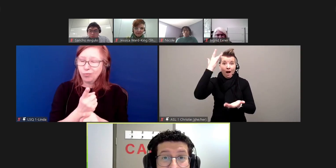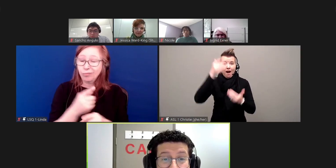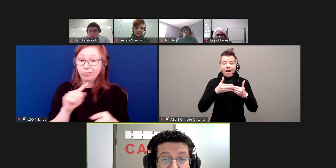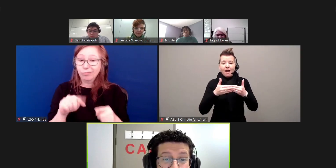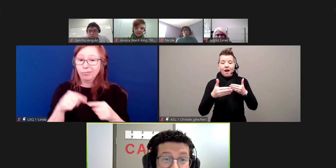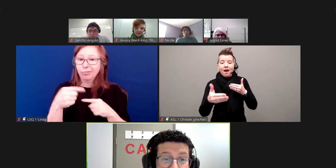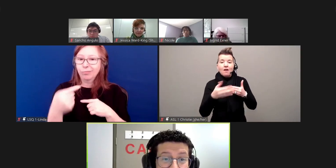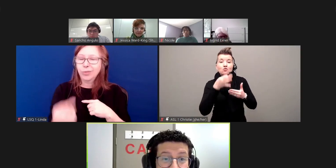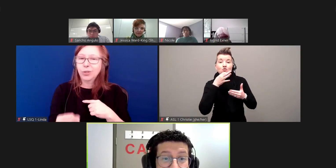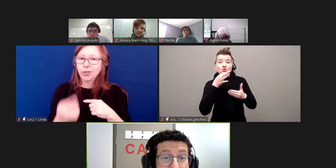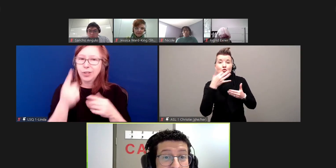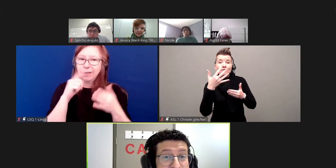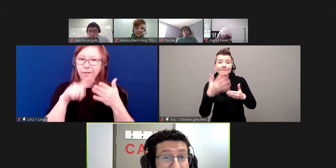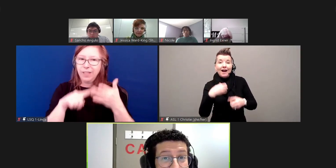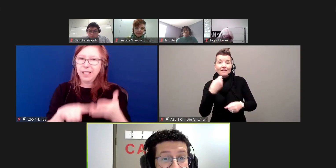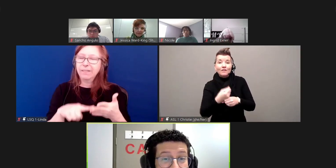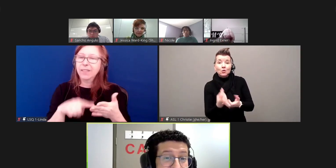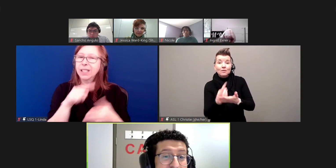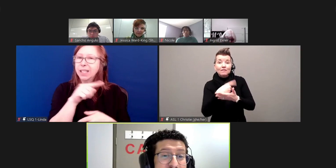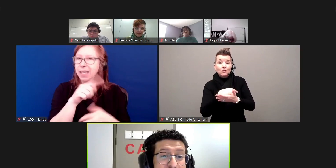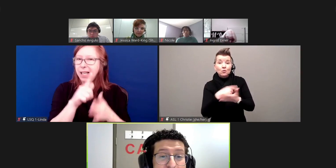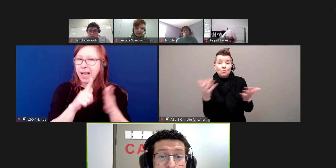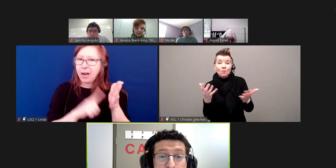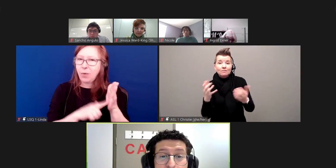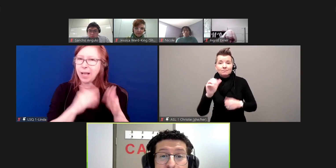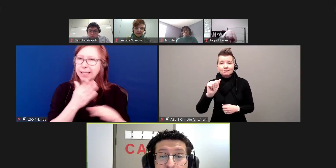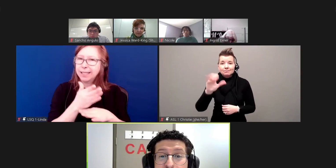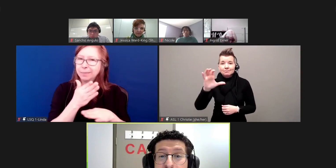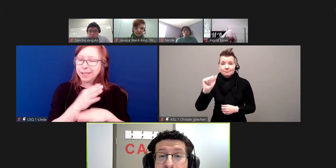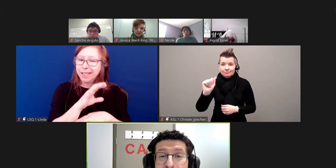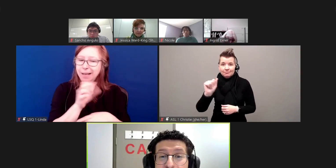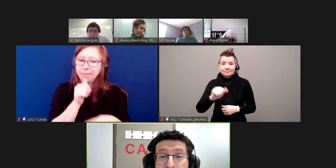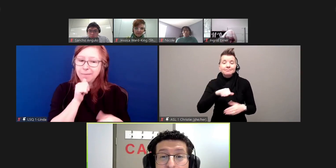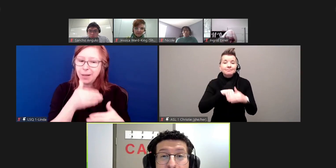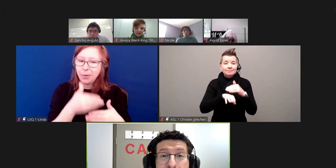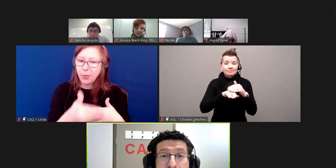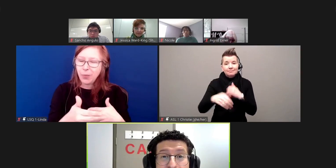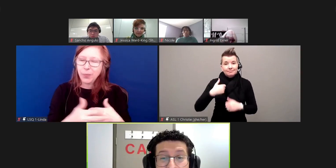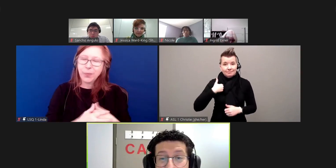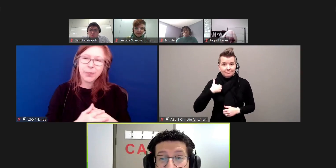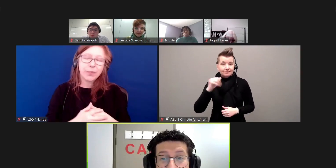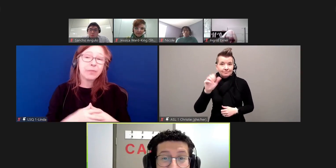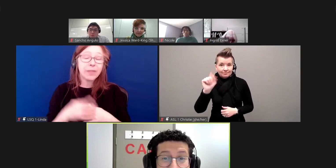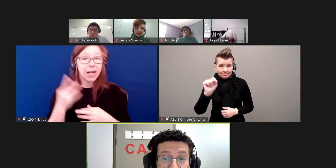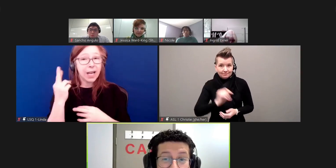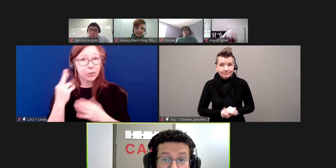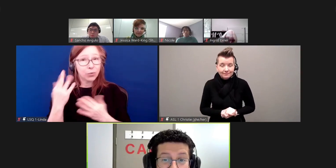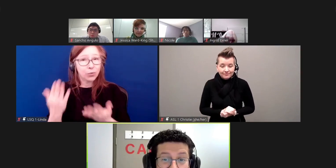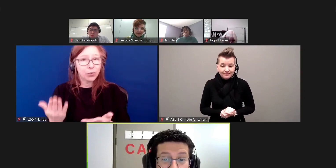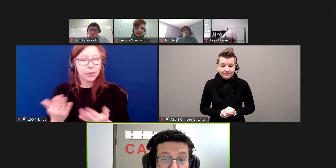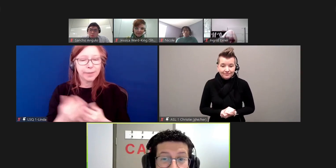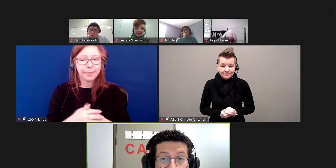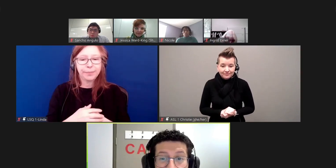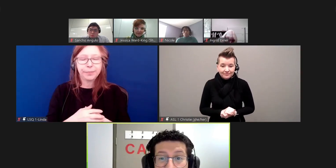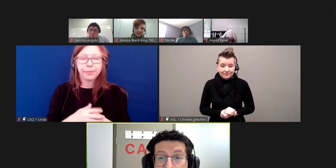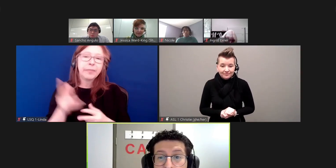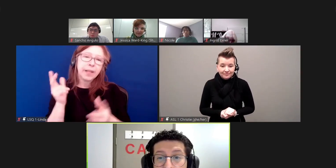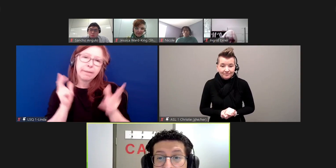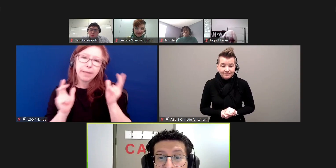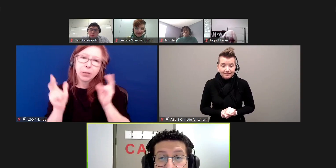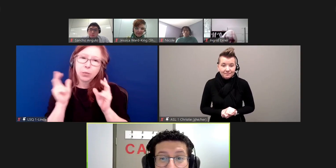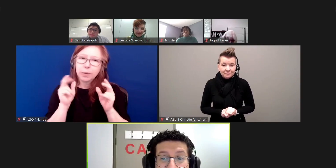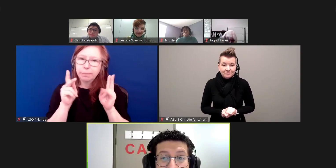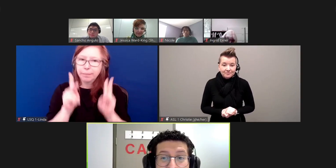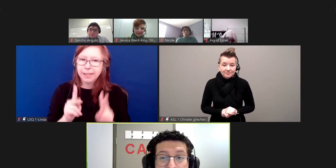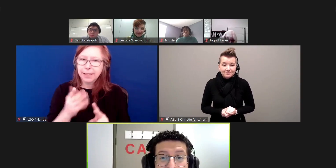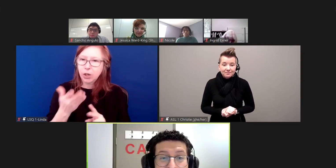examen quinquennal de la loi sur l'accessibilité du Canada. C'est pourquoi aujourd'hui, nous allons entendre quelques personnes qui